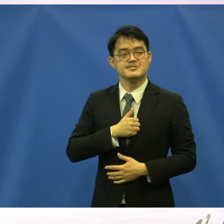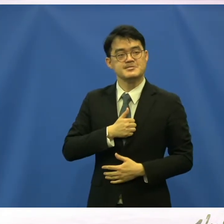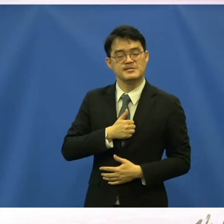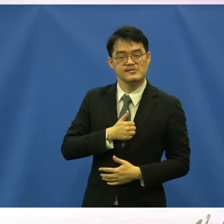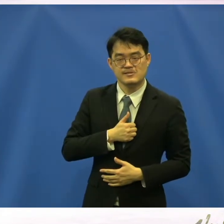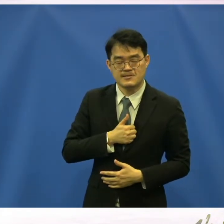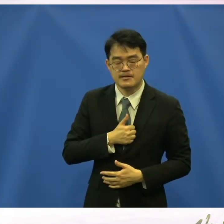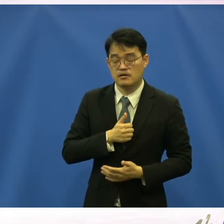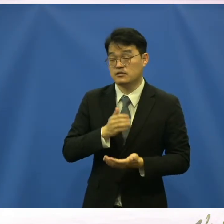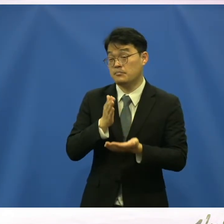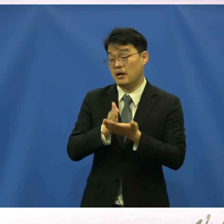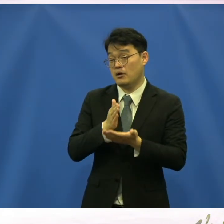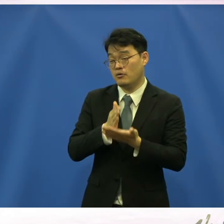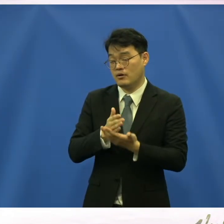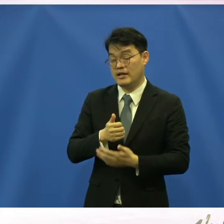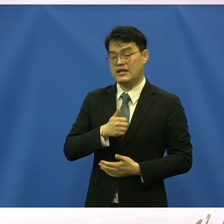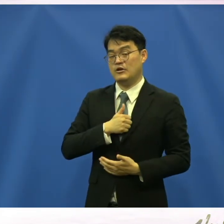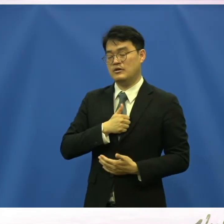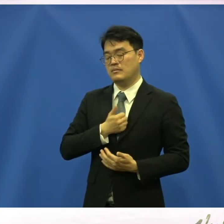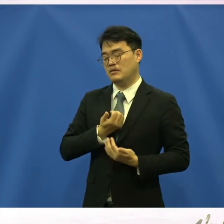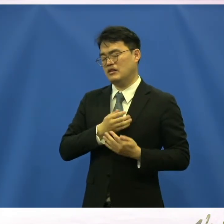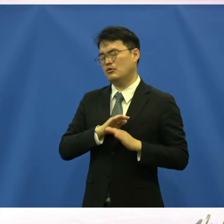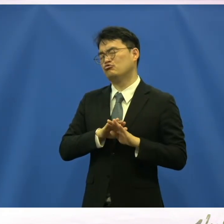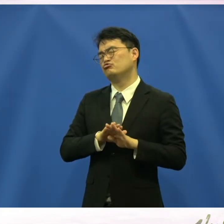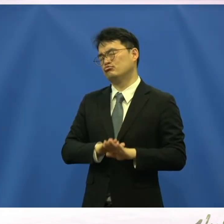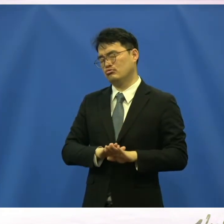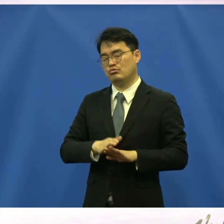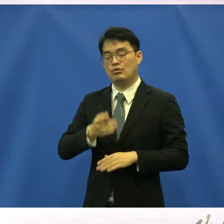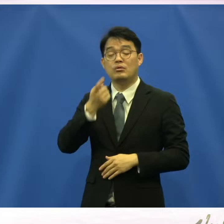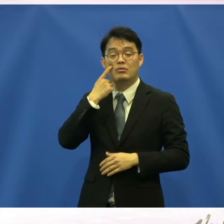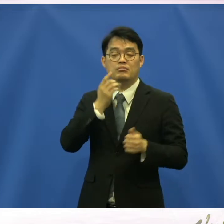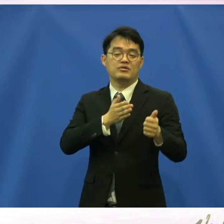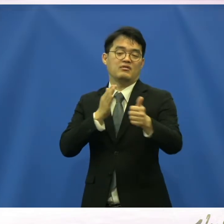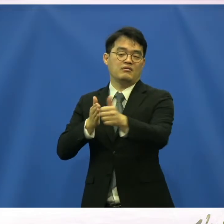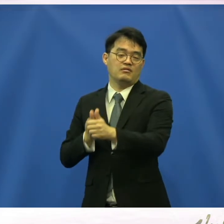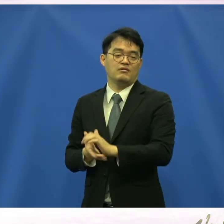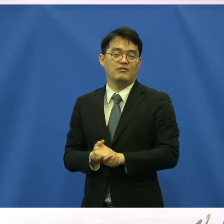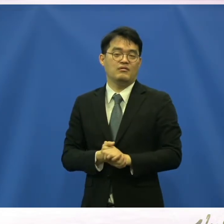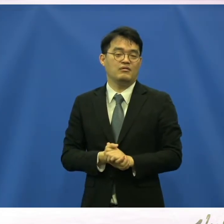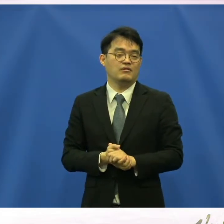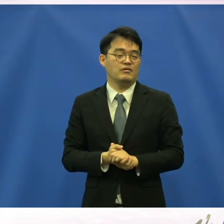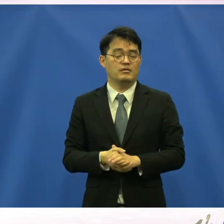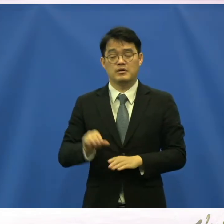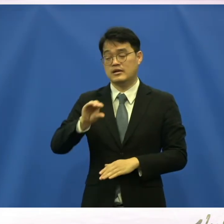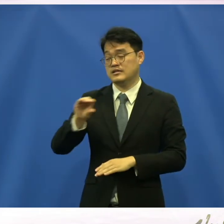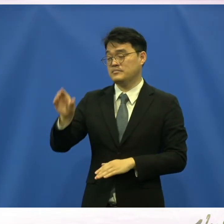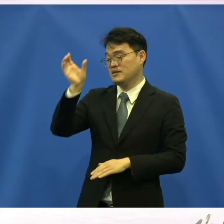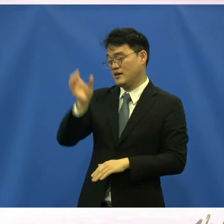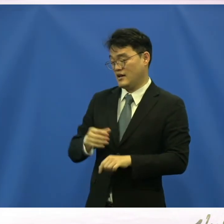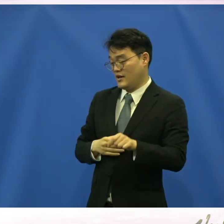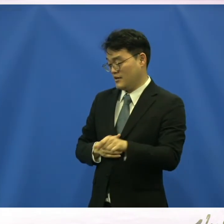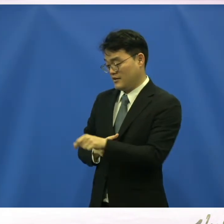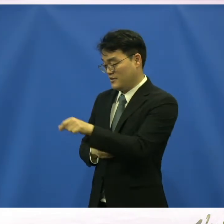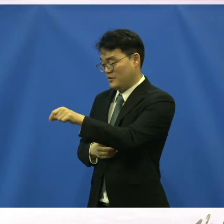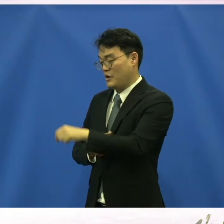내가 죽어보아야 하나님이 하시는 손길을 경험합니다. 그래서 여러분 십자가의 길은 복된 길이에요. 기쁜 길이에요.